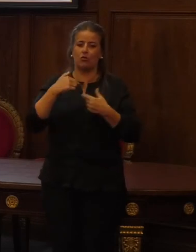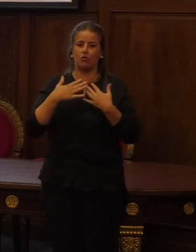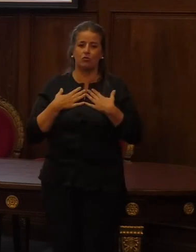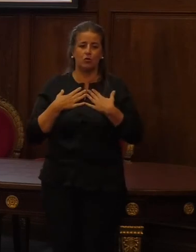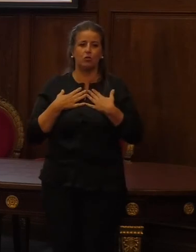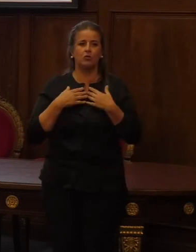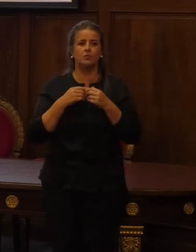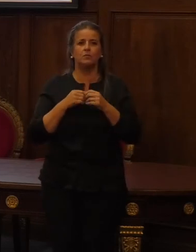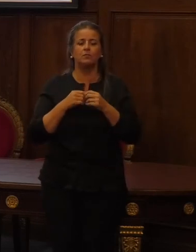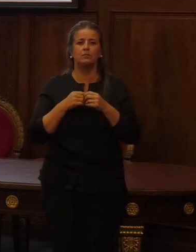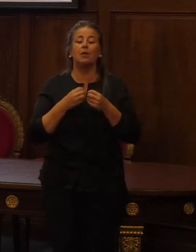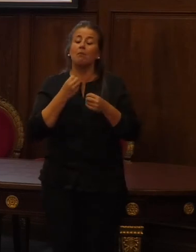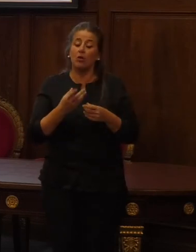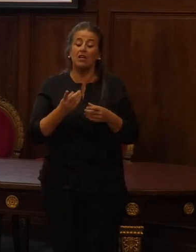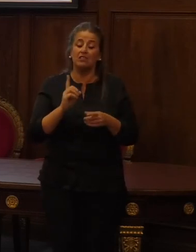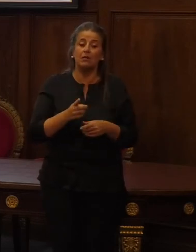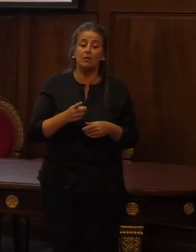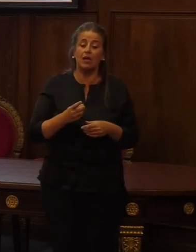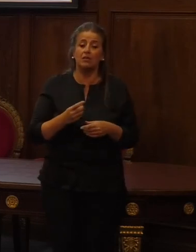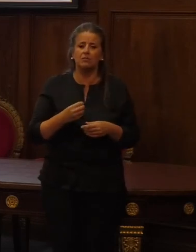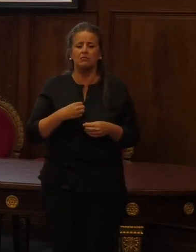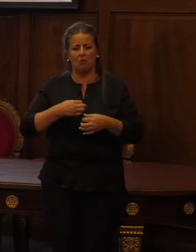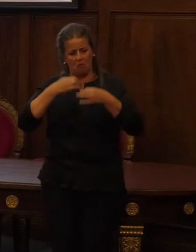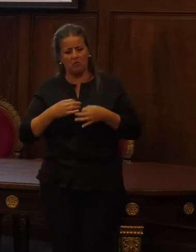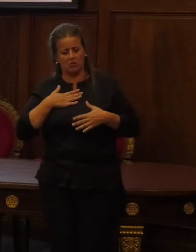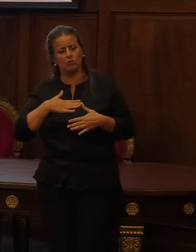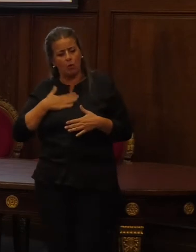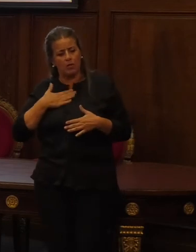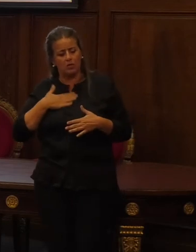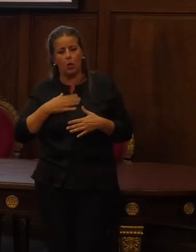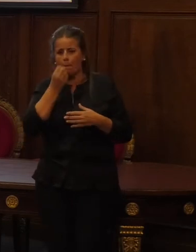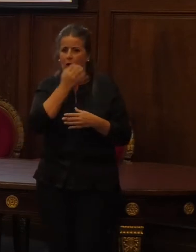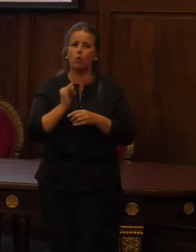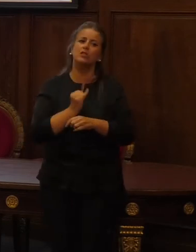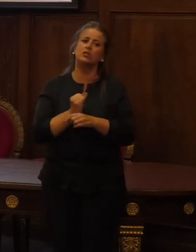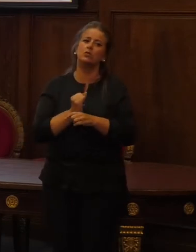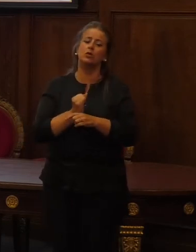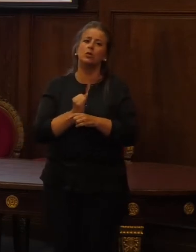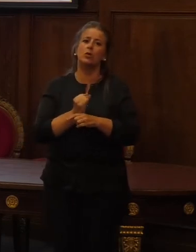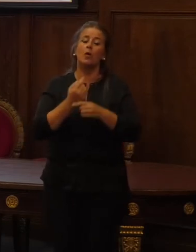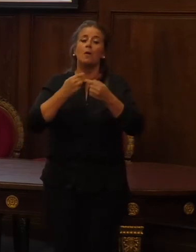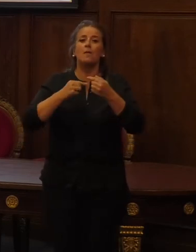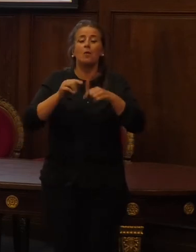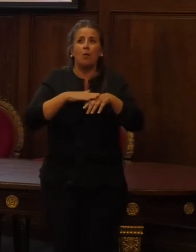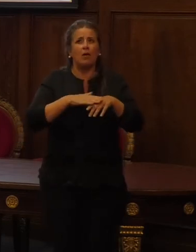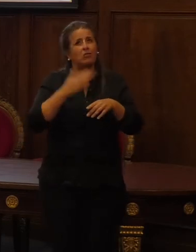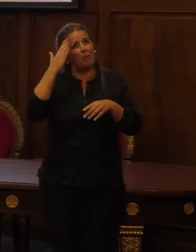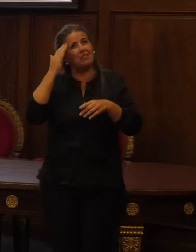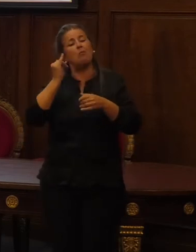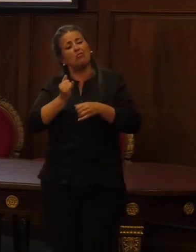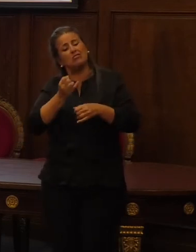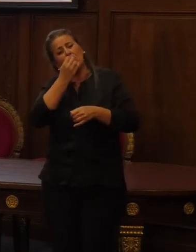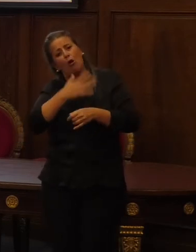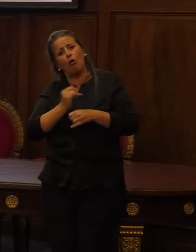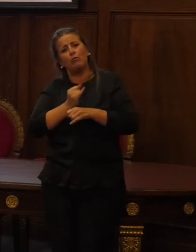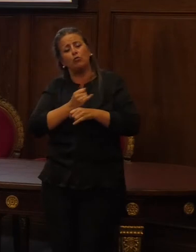nosotros, porque nosotros también nos convencimos que era mejor un instituto en un momento. Y empezamos a trabajar